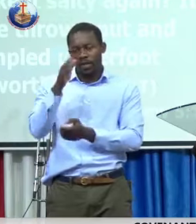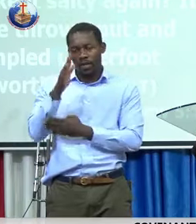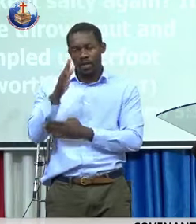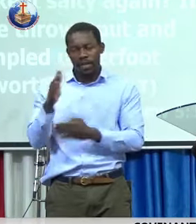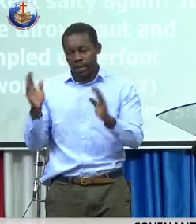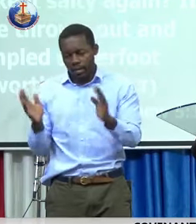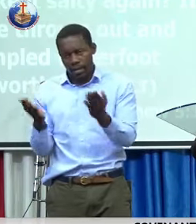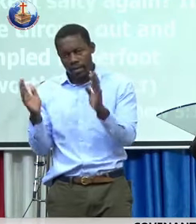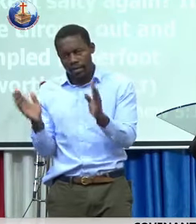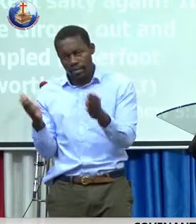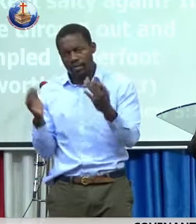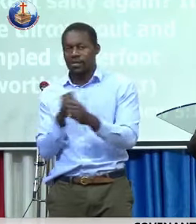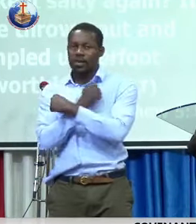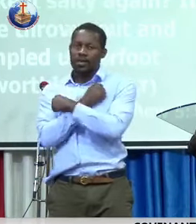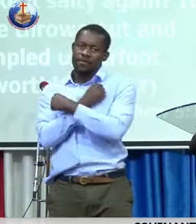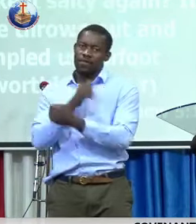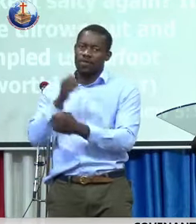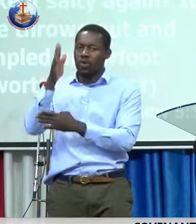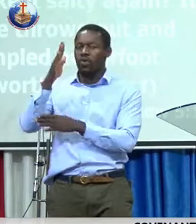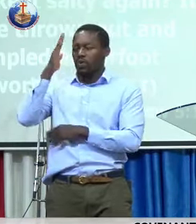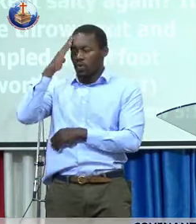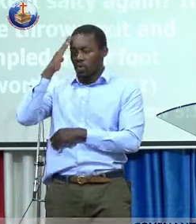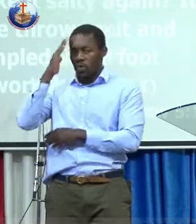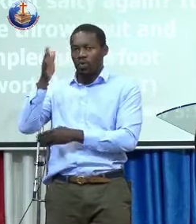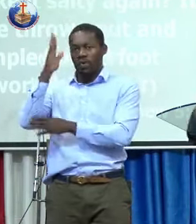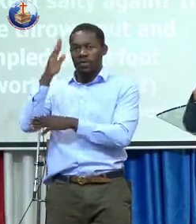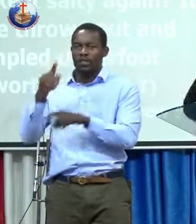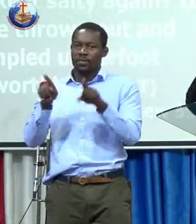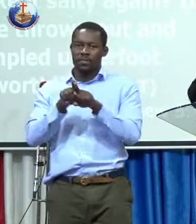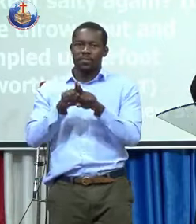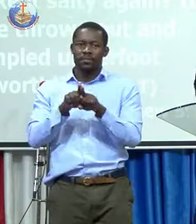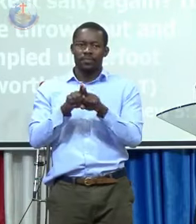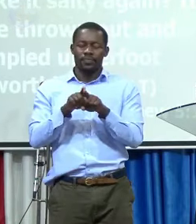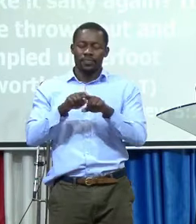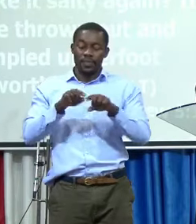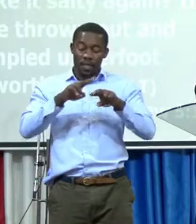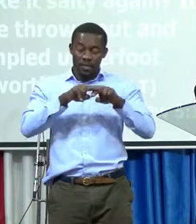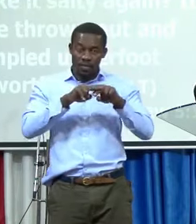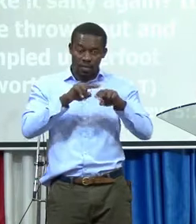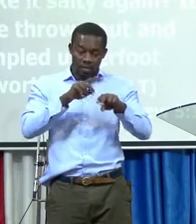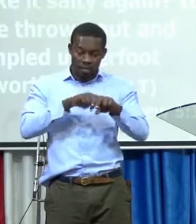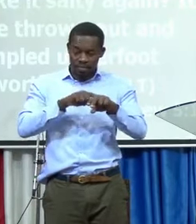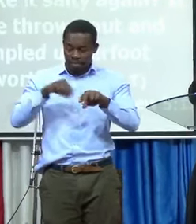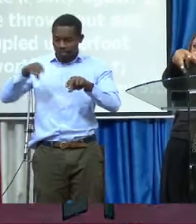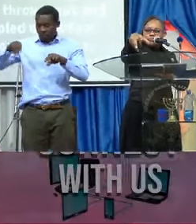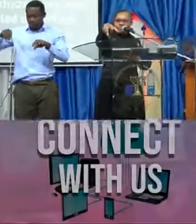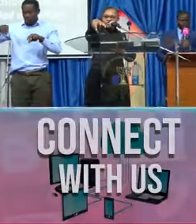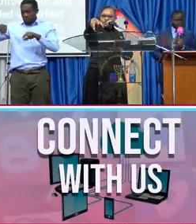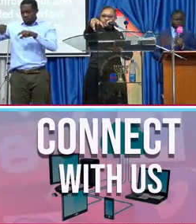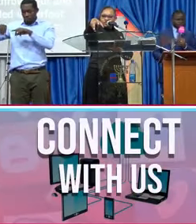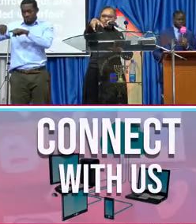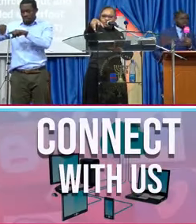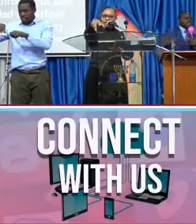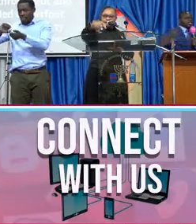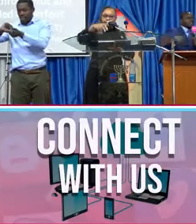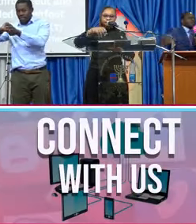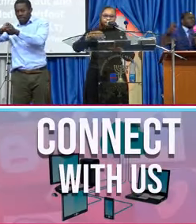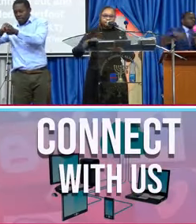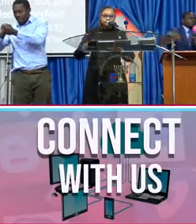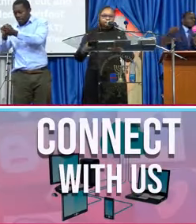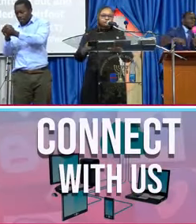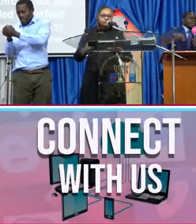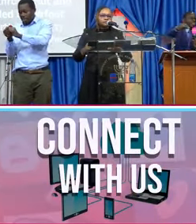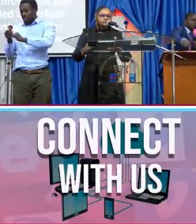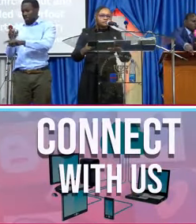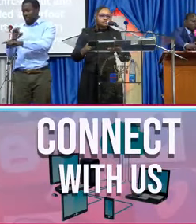watu wanauiana na Mungu kokote tuendako. In the same way, when this salt lands on the soil, it changes the properties of the soil. Jinsi ambavyo